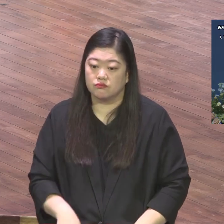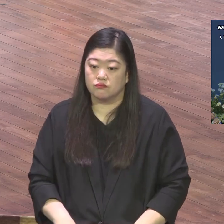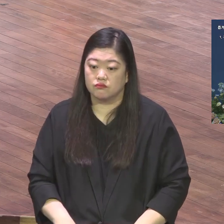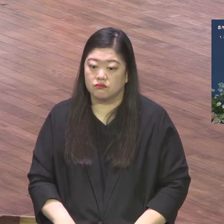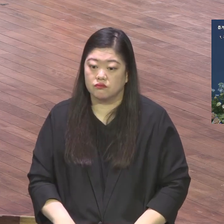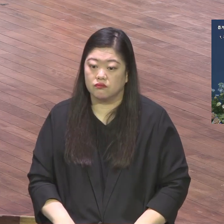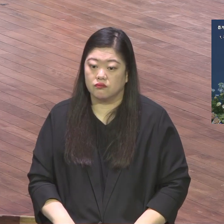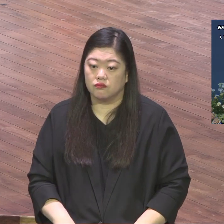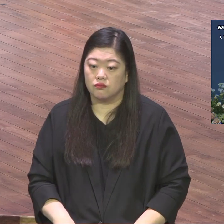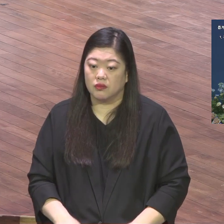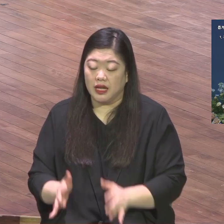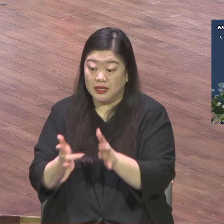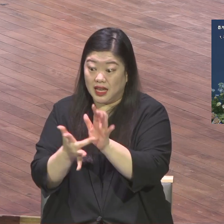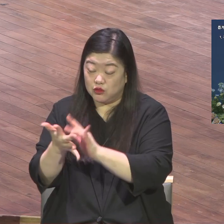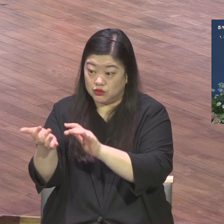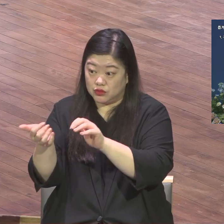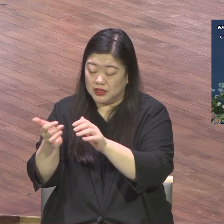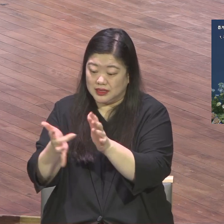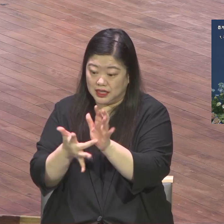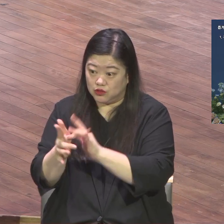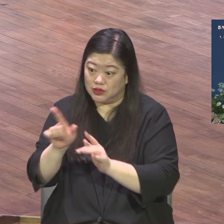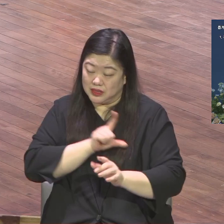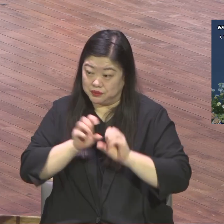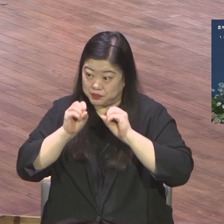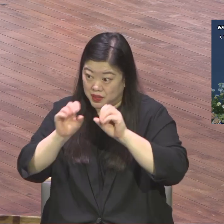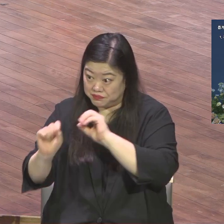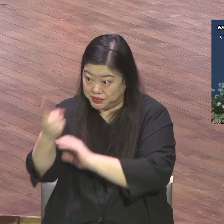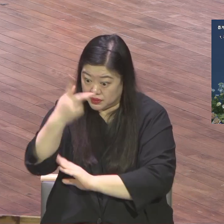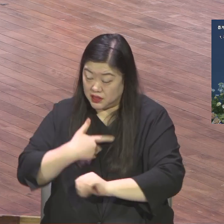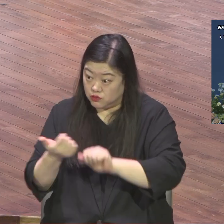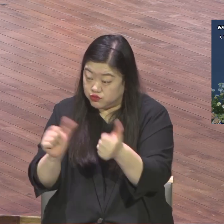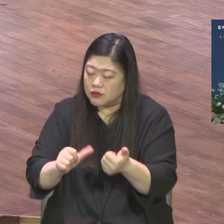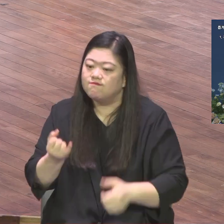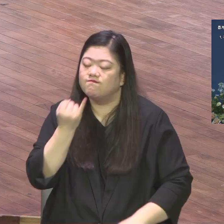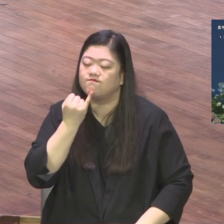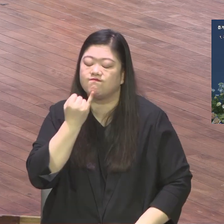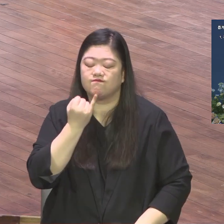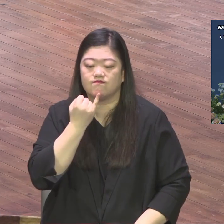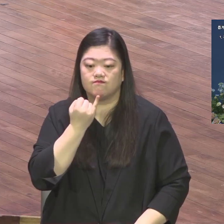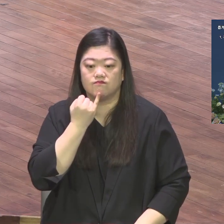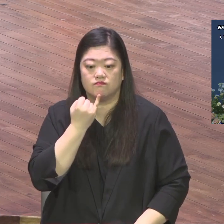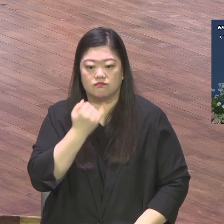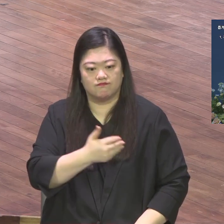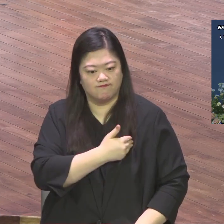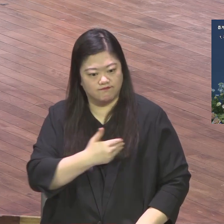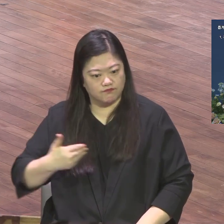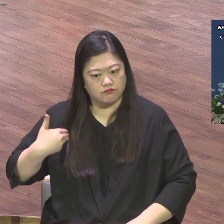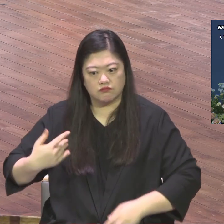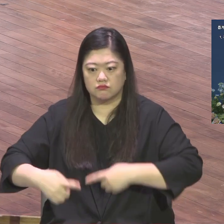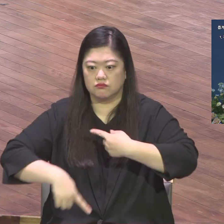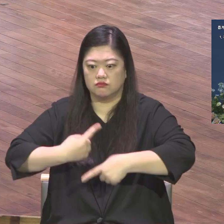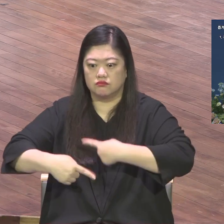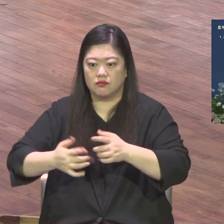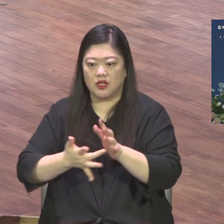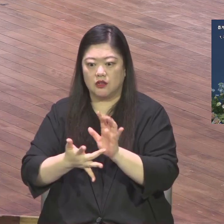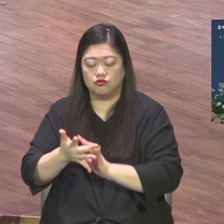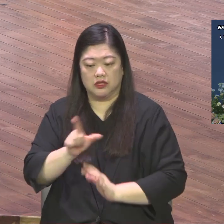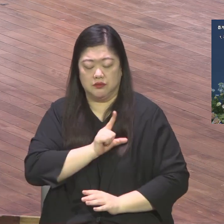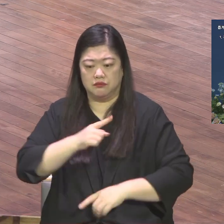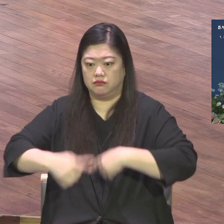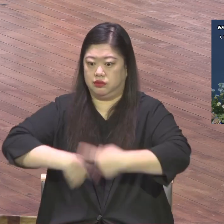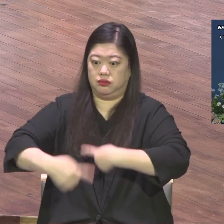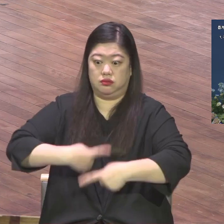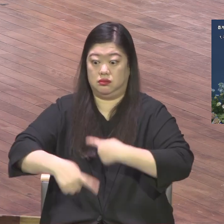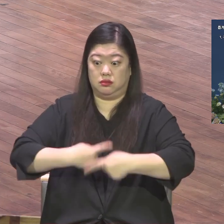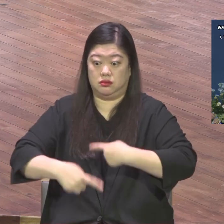모독죄로 사형시킨 자리예요. 이 죽을지도 모르는 그 현장에 서가지고 아주 당당하게 당시에